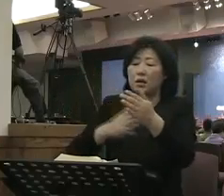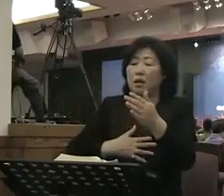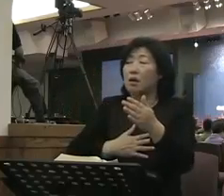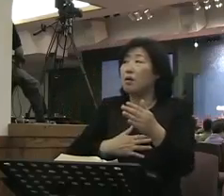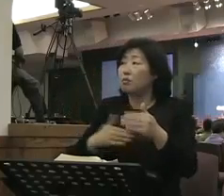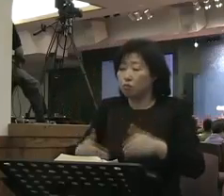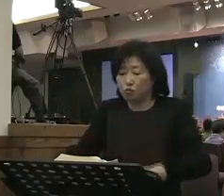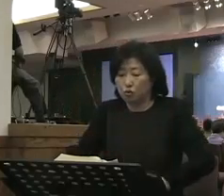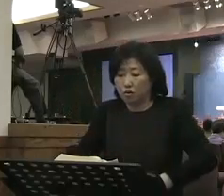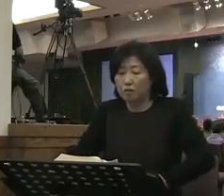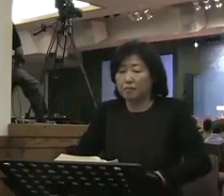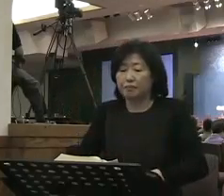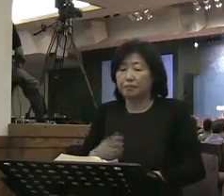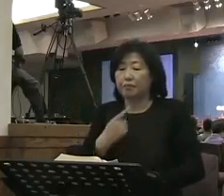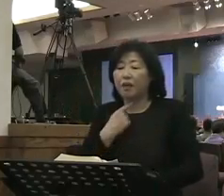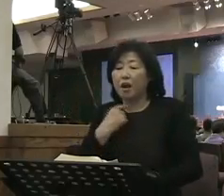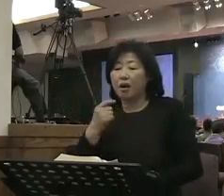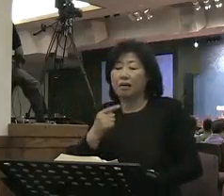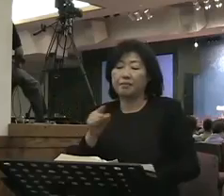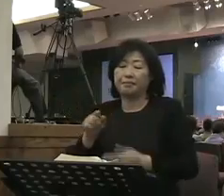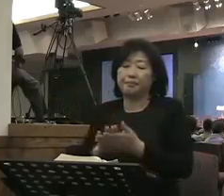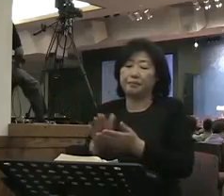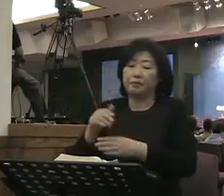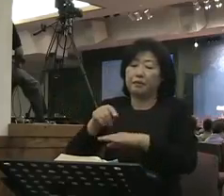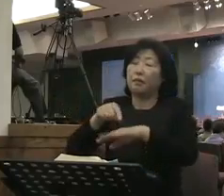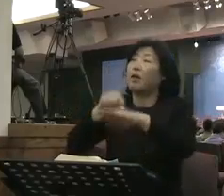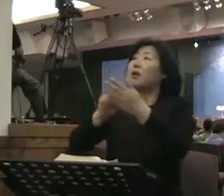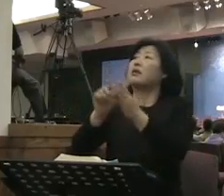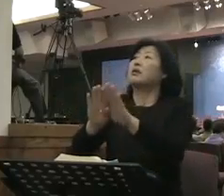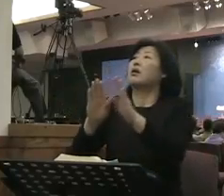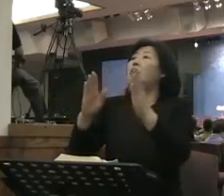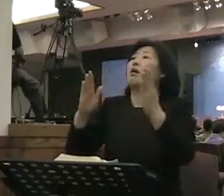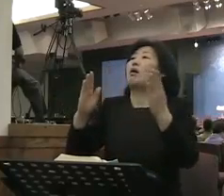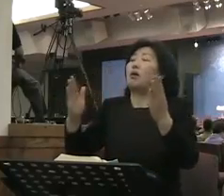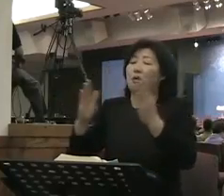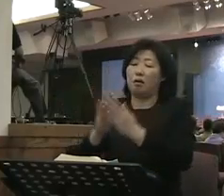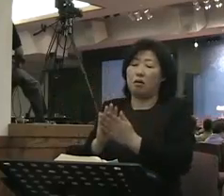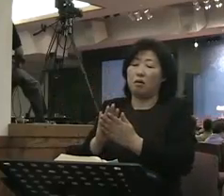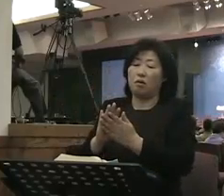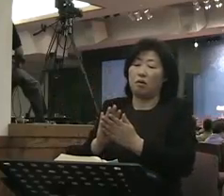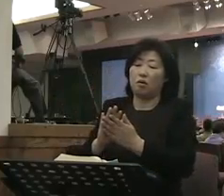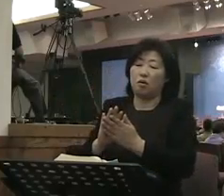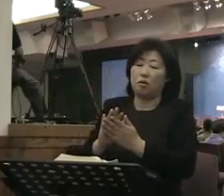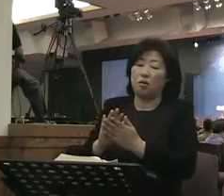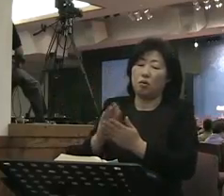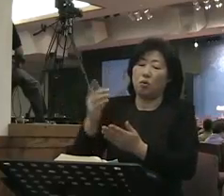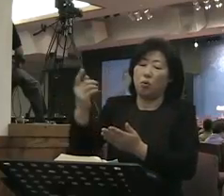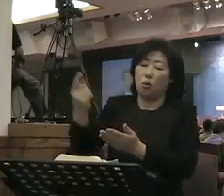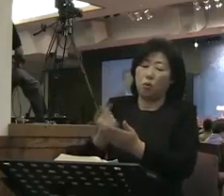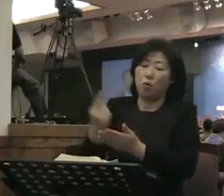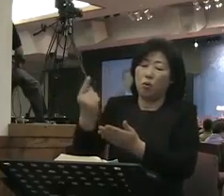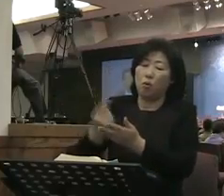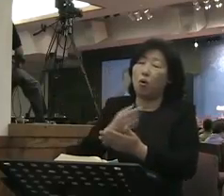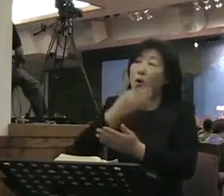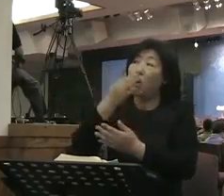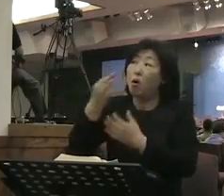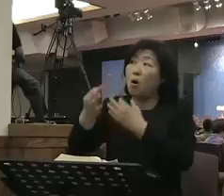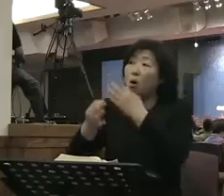것입니다. 그 가슴을 열고 나에게 오너라 말할 수 있는 음성이 필요했던 것입니다.